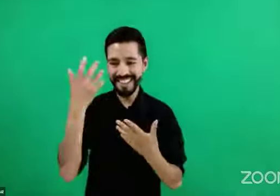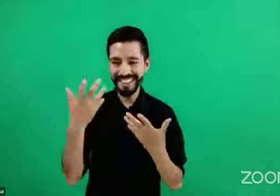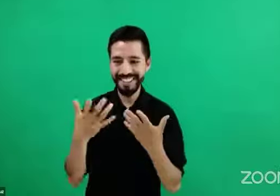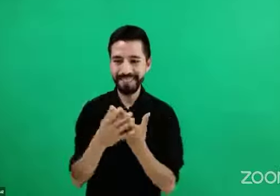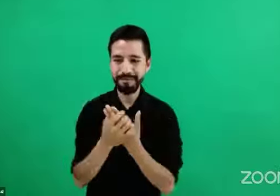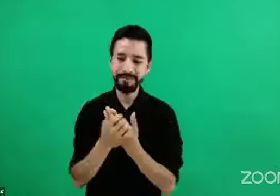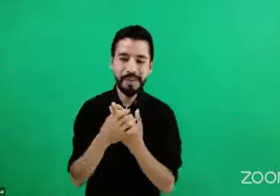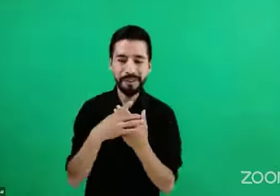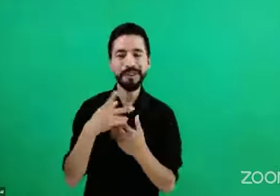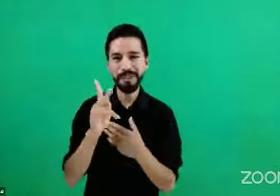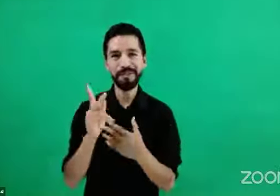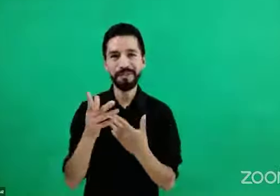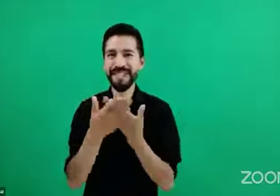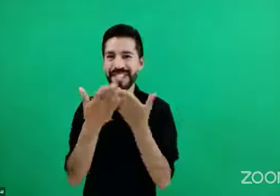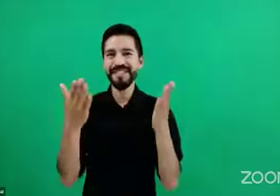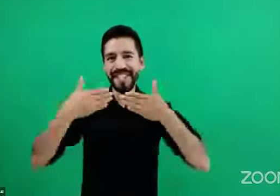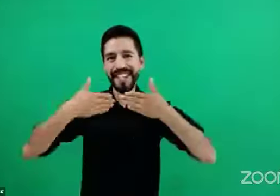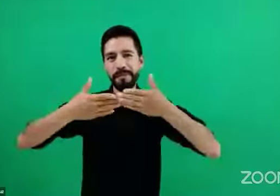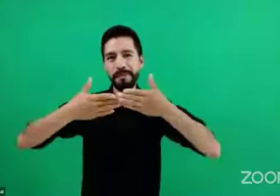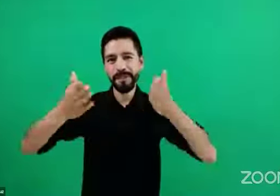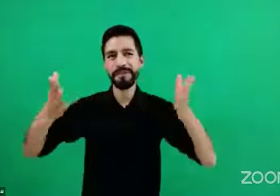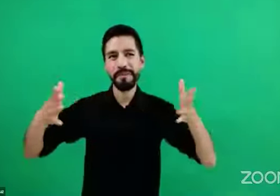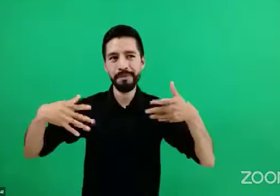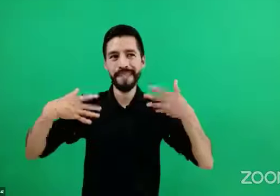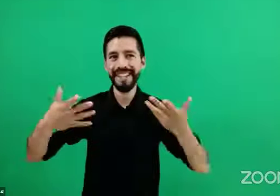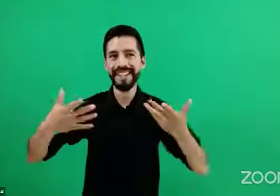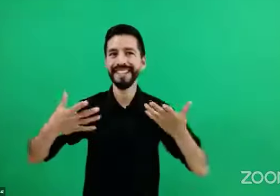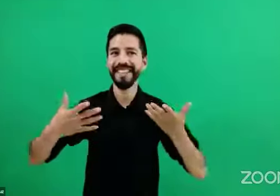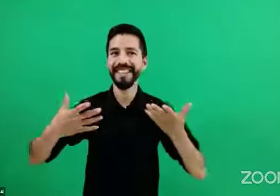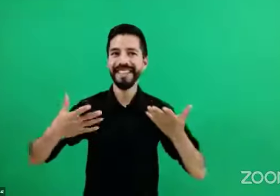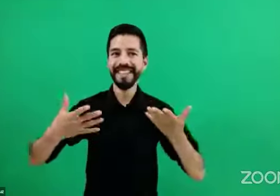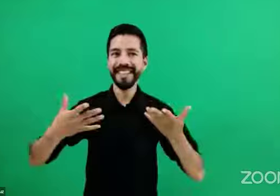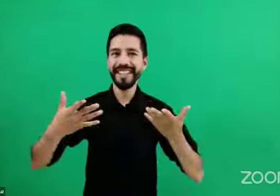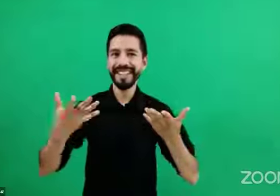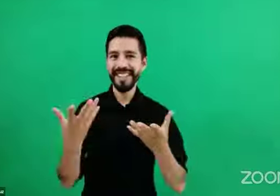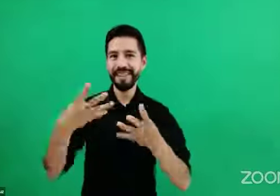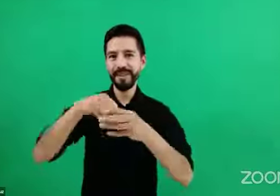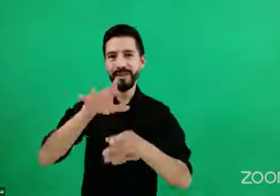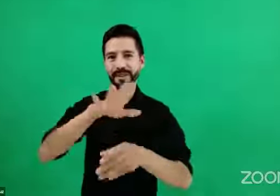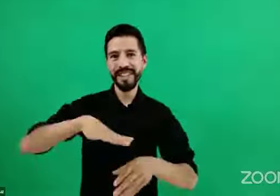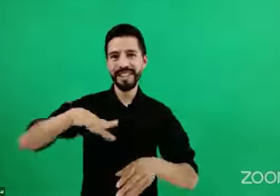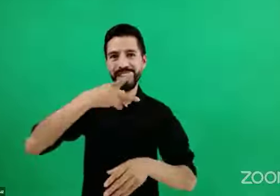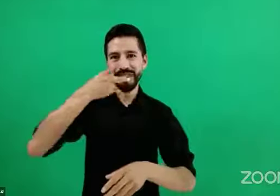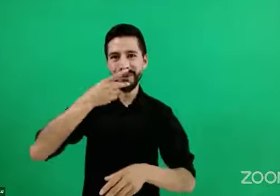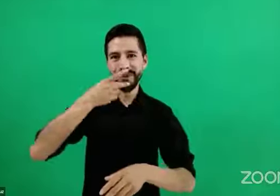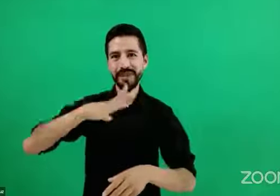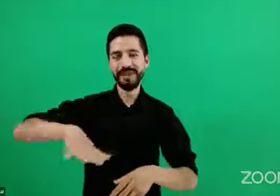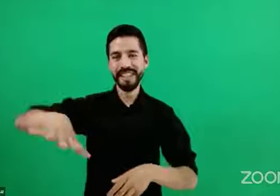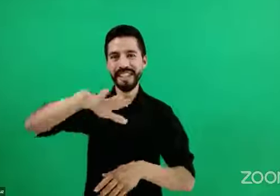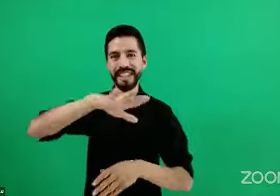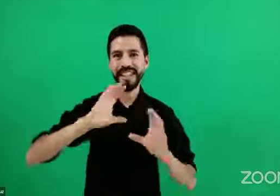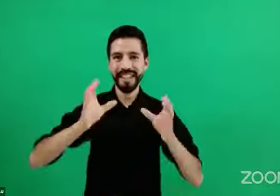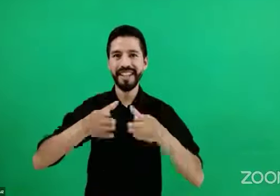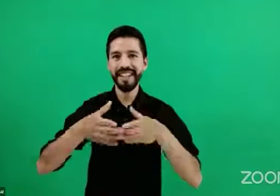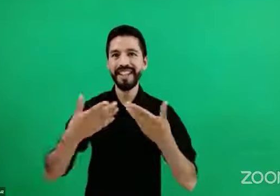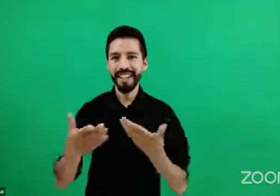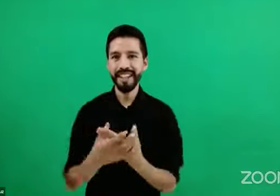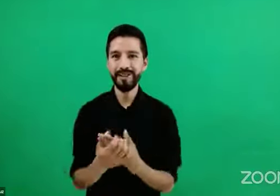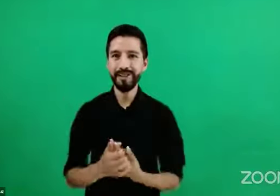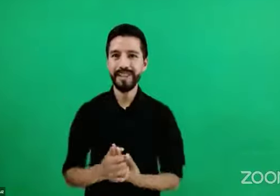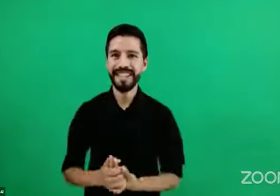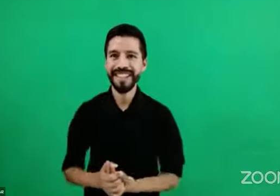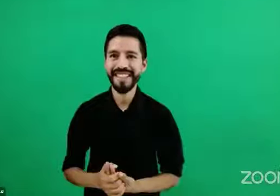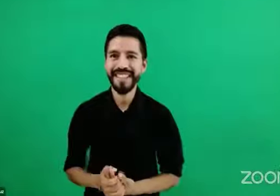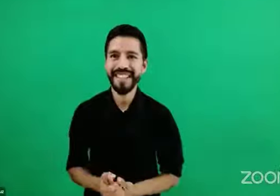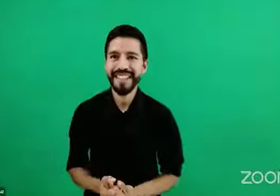sé, pero pues ellos tienen la apertura porque quieren ser incluidos dentro de nosotros, de